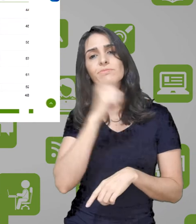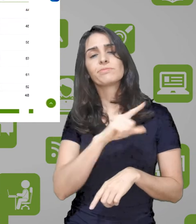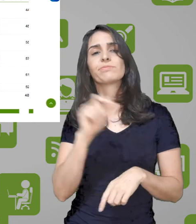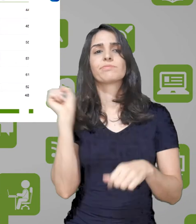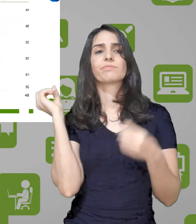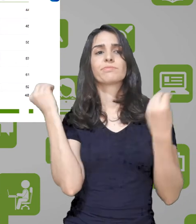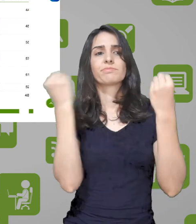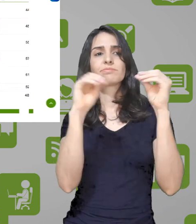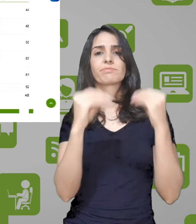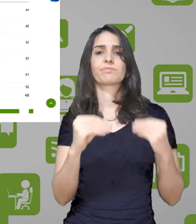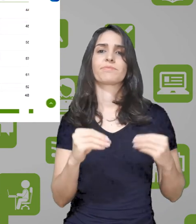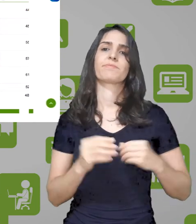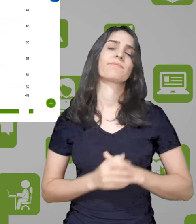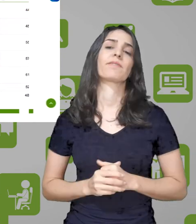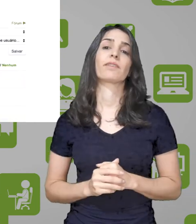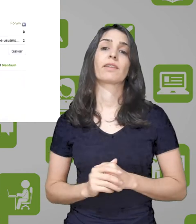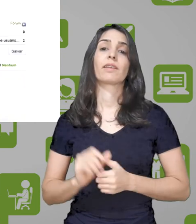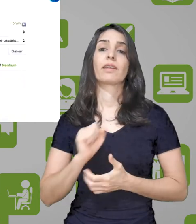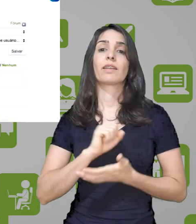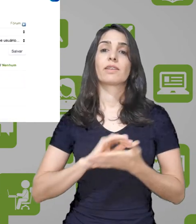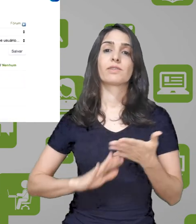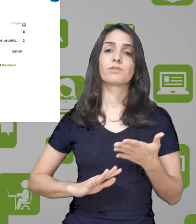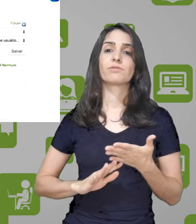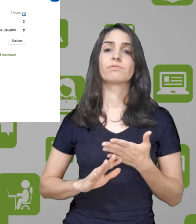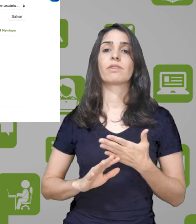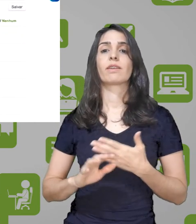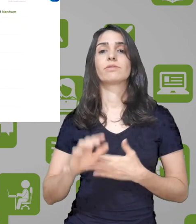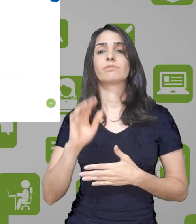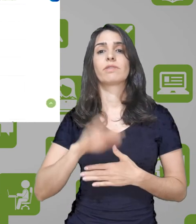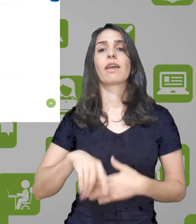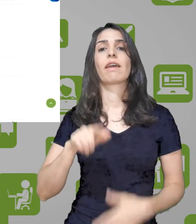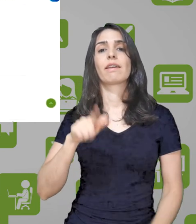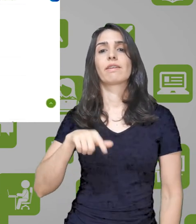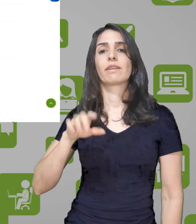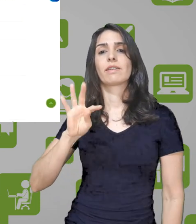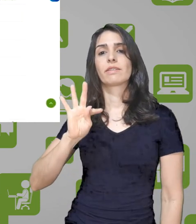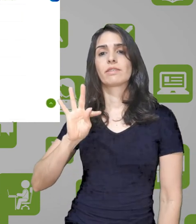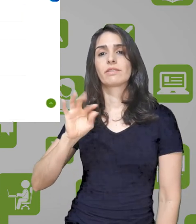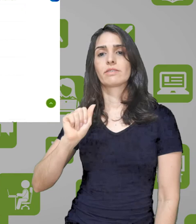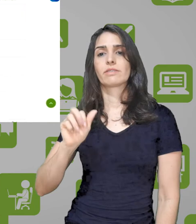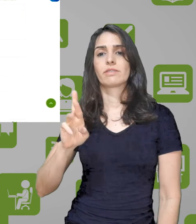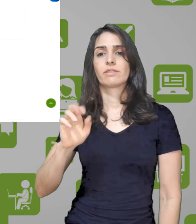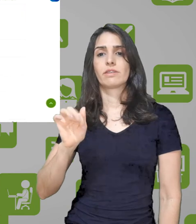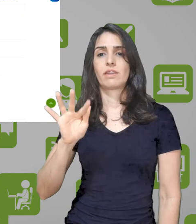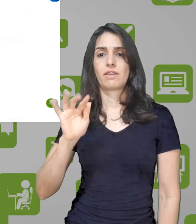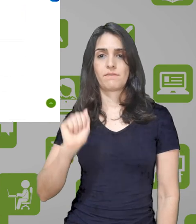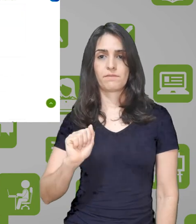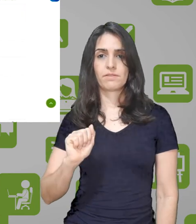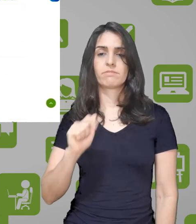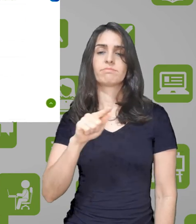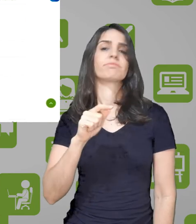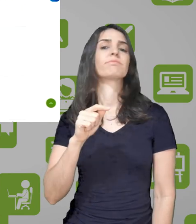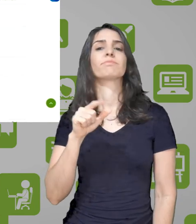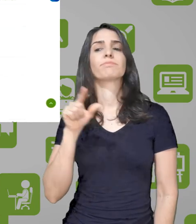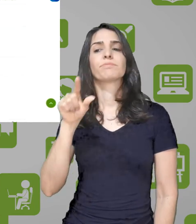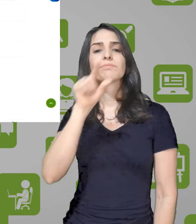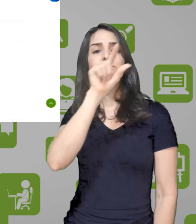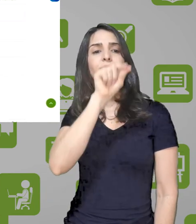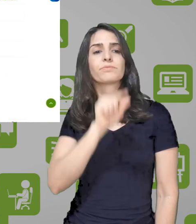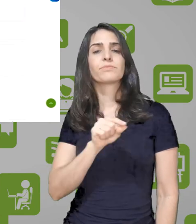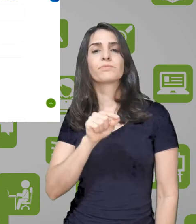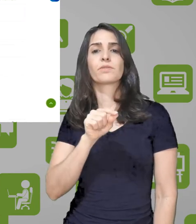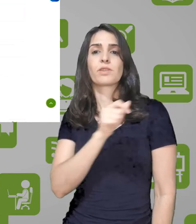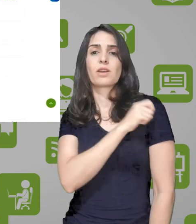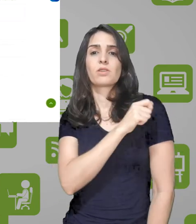fazer isso então eu vou novamente aqui na atividade no caso aqui é uma tarefa né E aí eu vou escolher o aluno